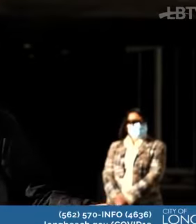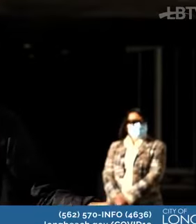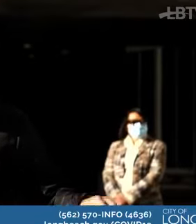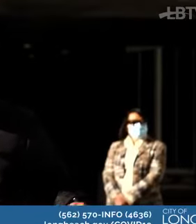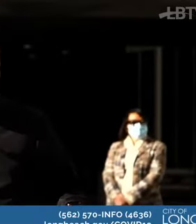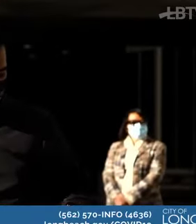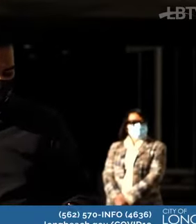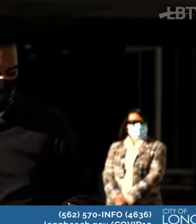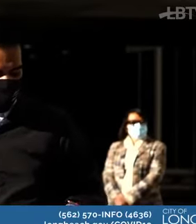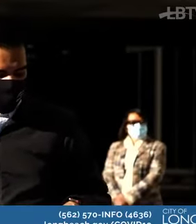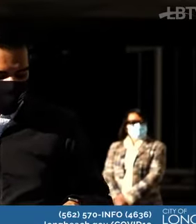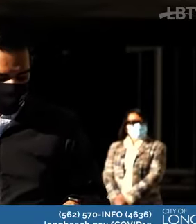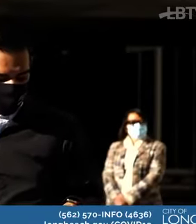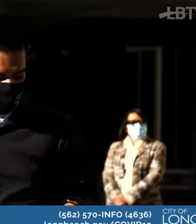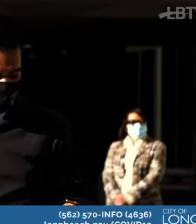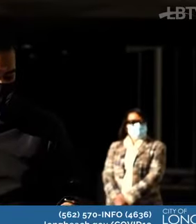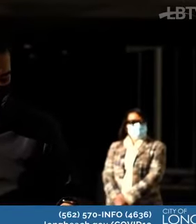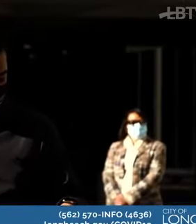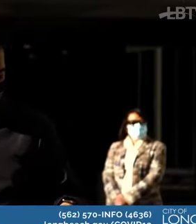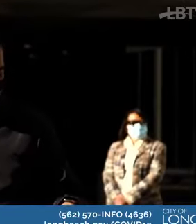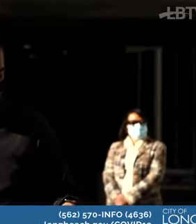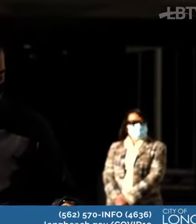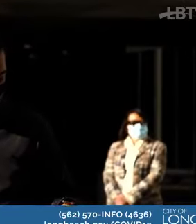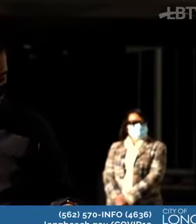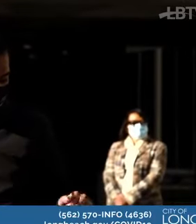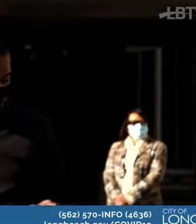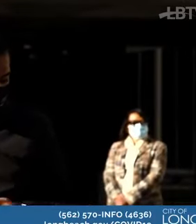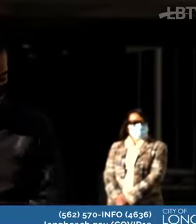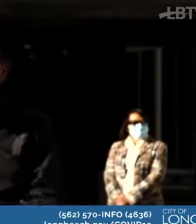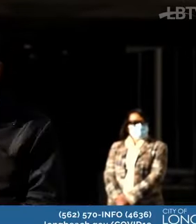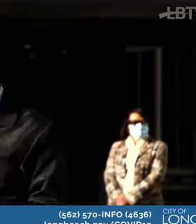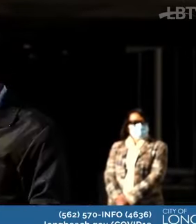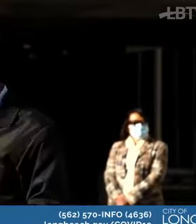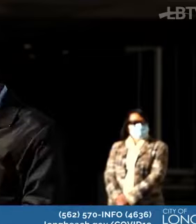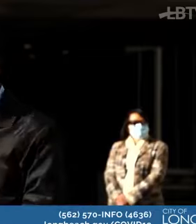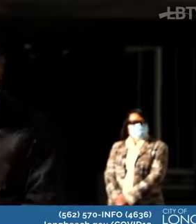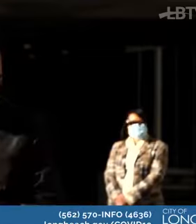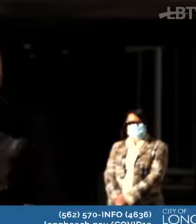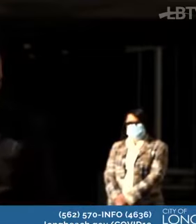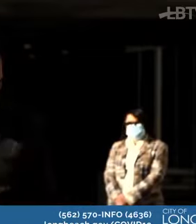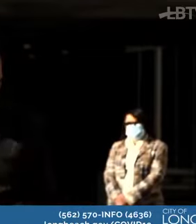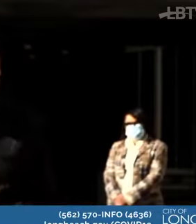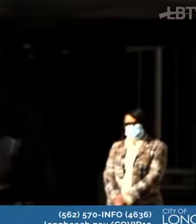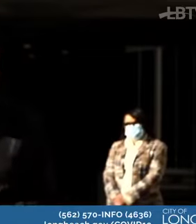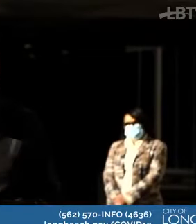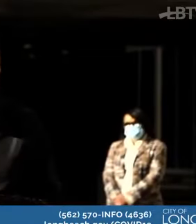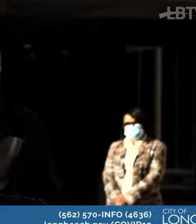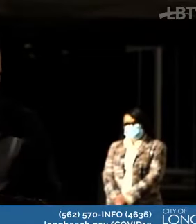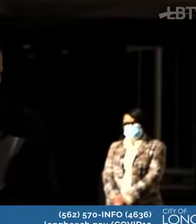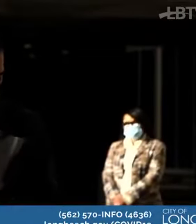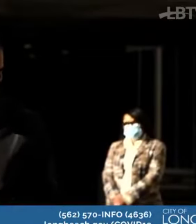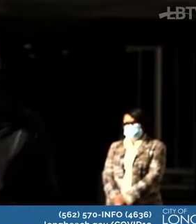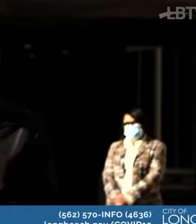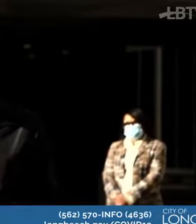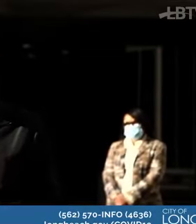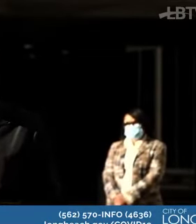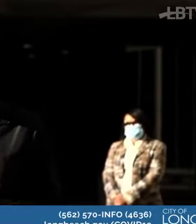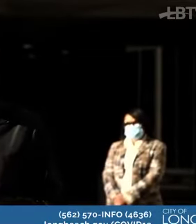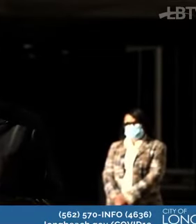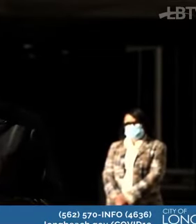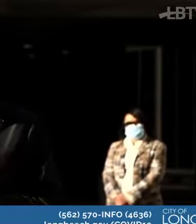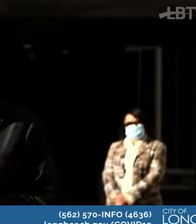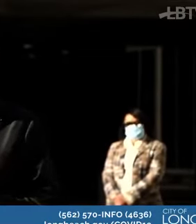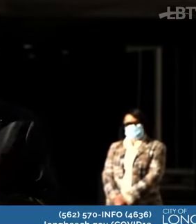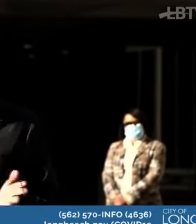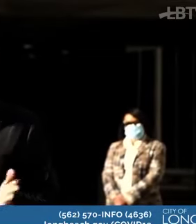El señor que va a agarrar esta vacuna primera se llama Brandon y está acá con nosotros hoy día. Y él ha trabajado